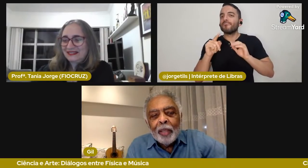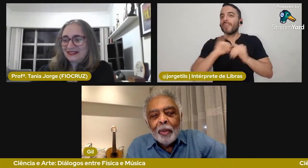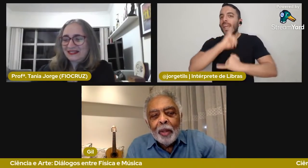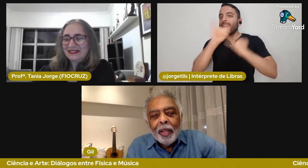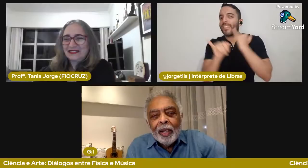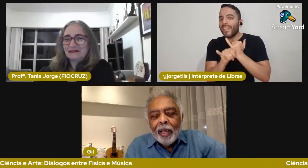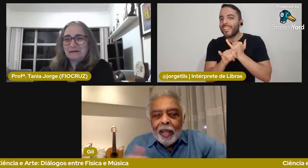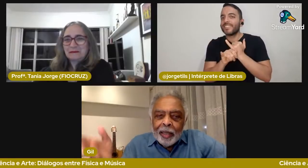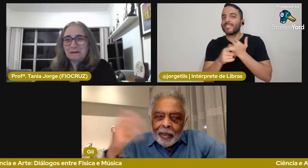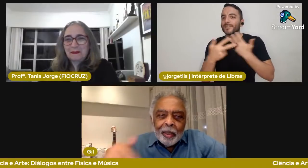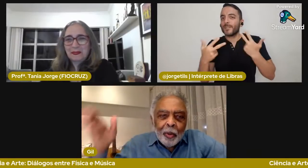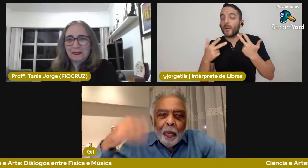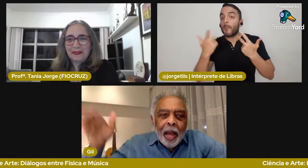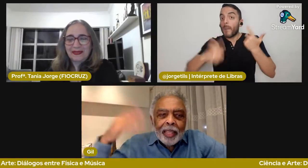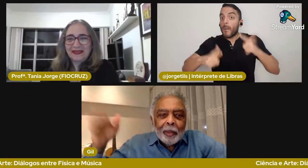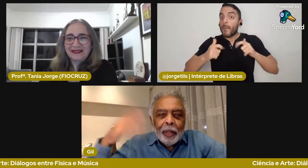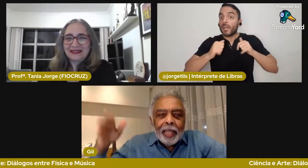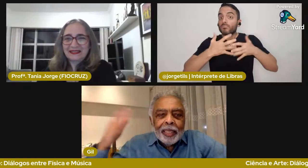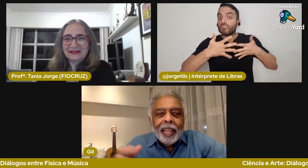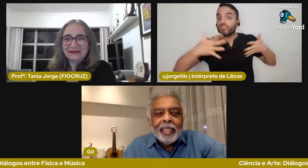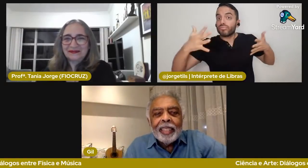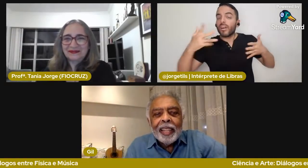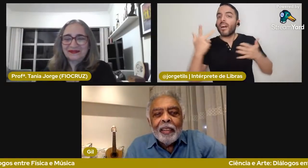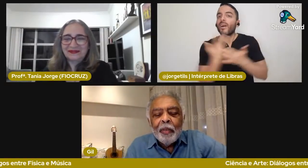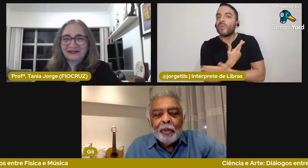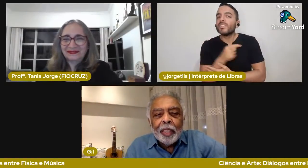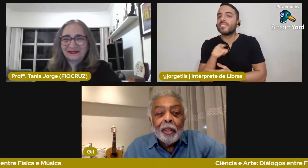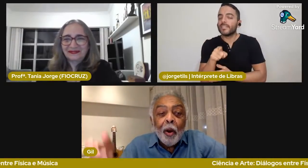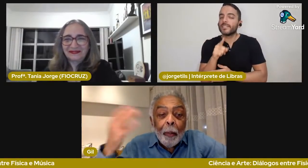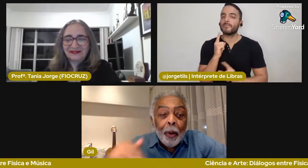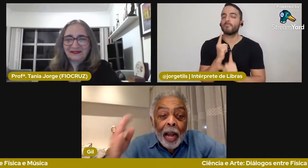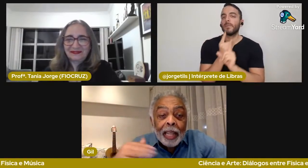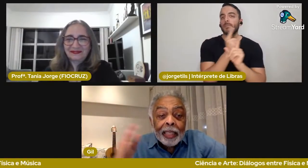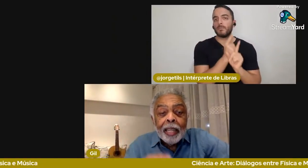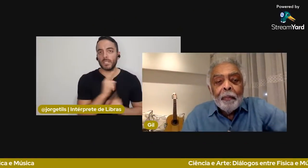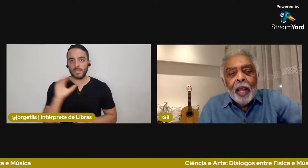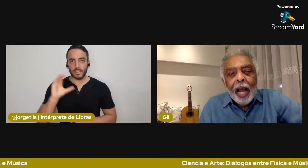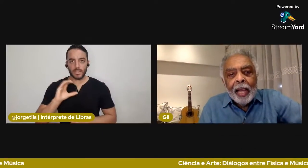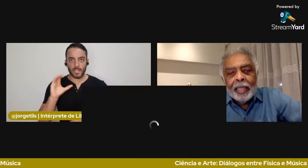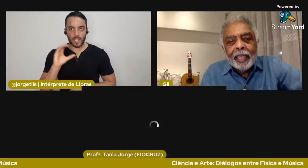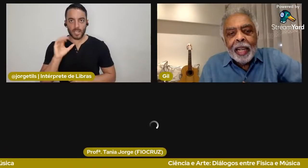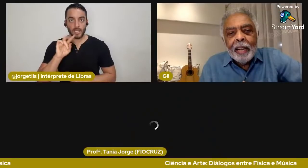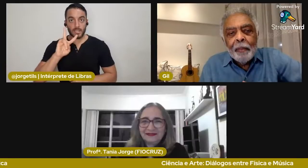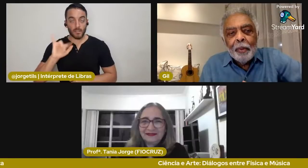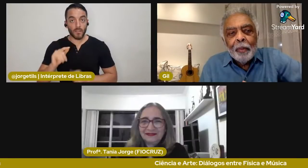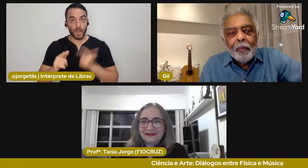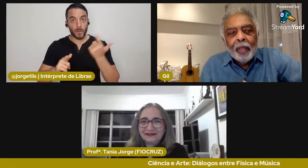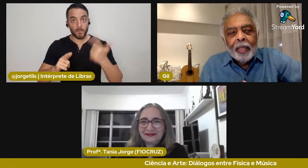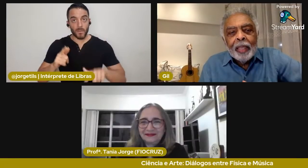vão sendo descobertas pela ciência e que vão sendo incorporadas